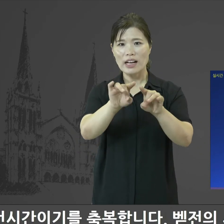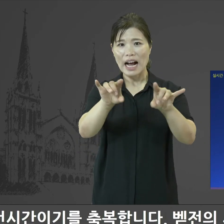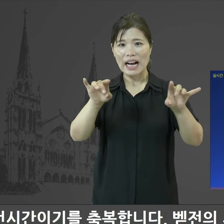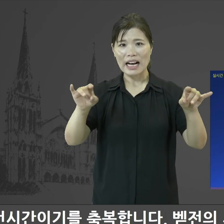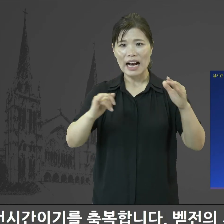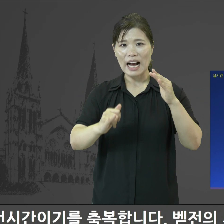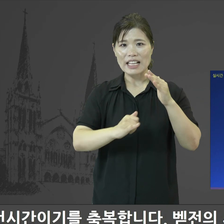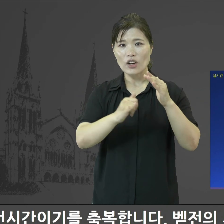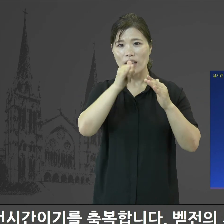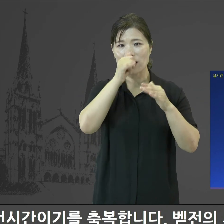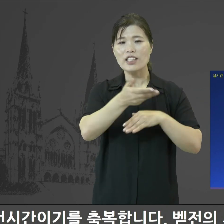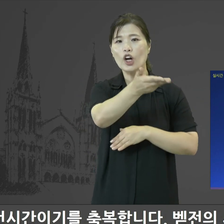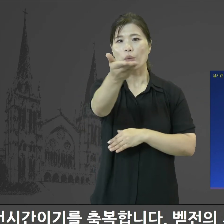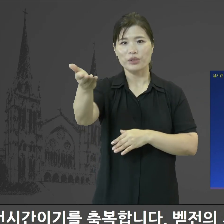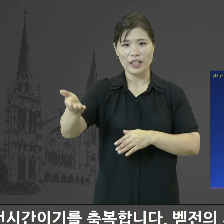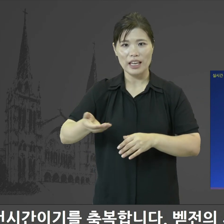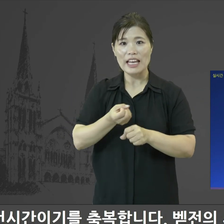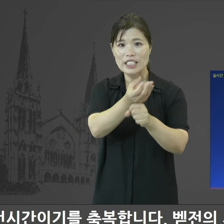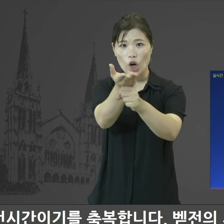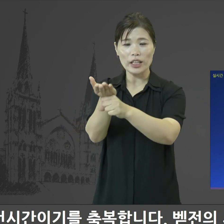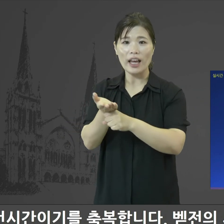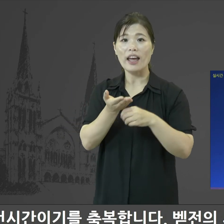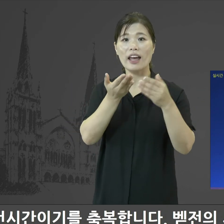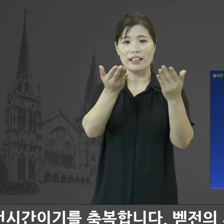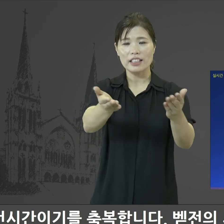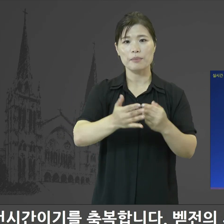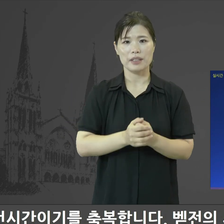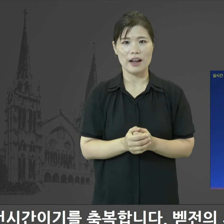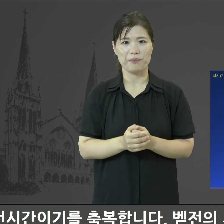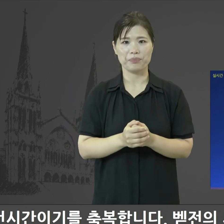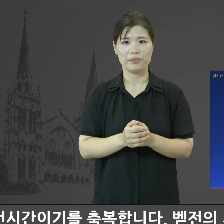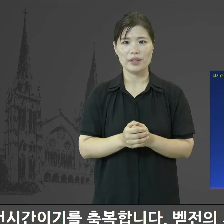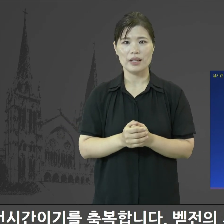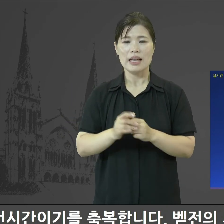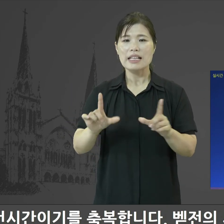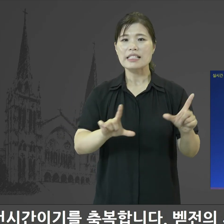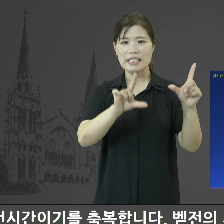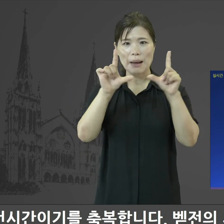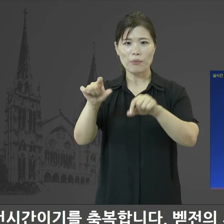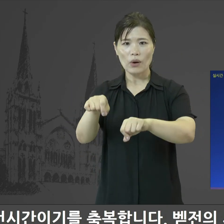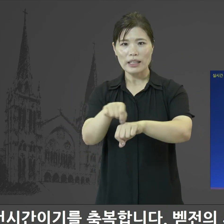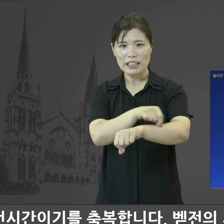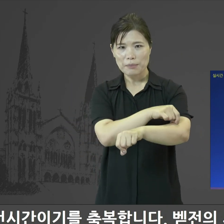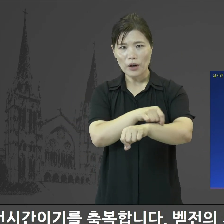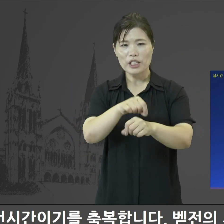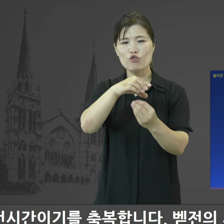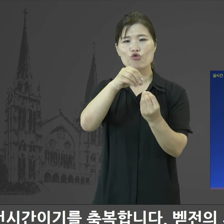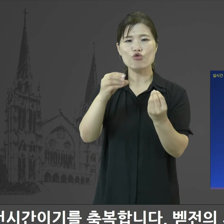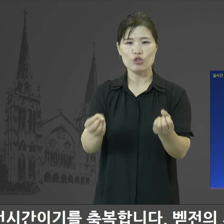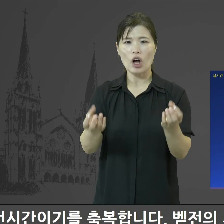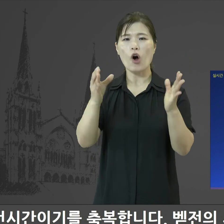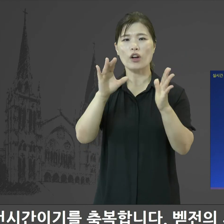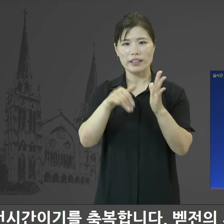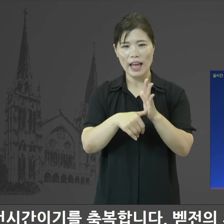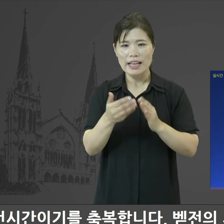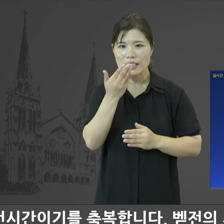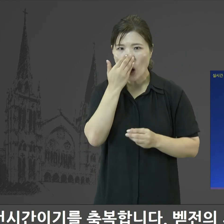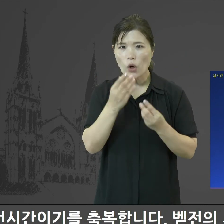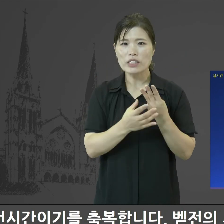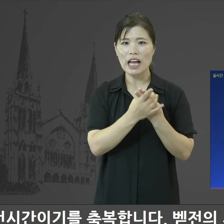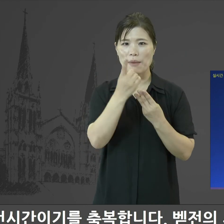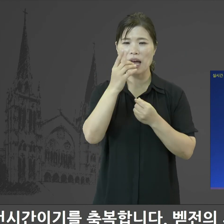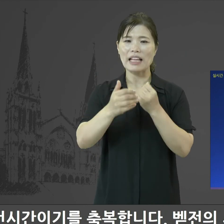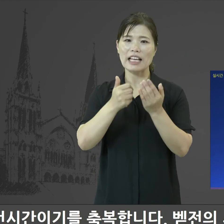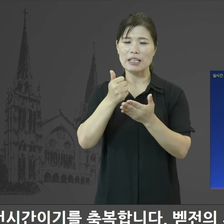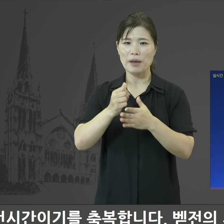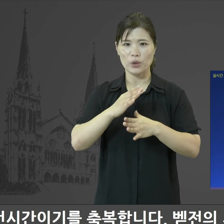전합니다. 여러분의 삶과 또 특별히 추석 명절 가운데 성삼위 하나님의 이런 놀라운